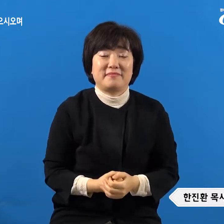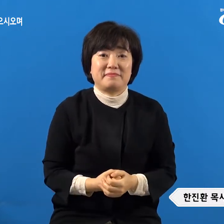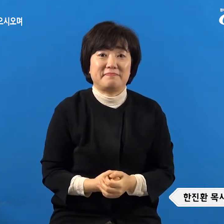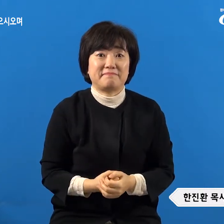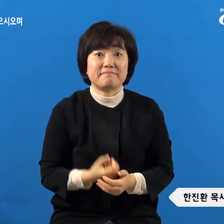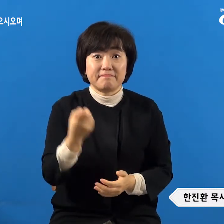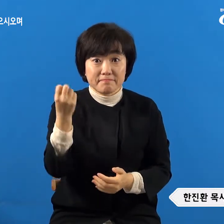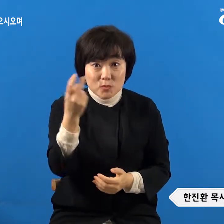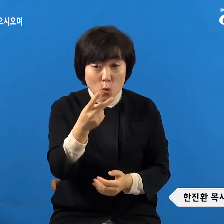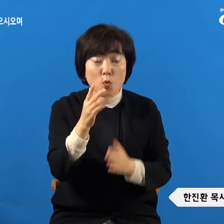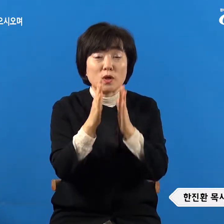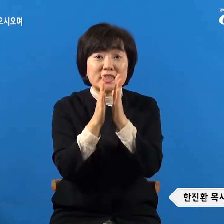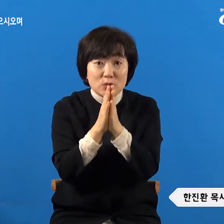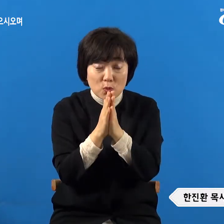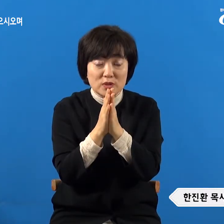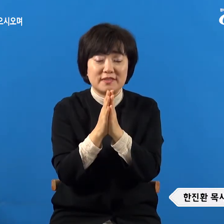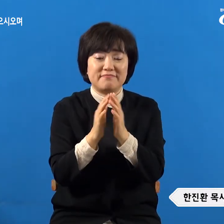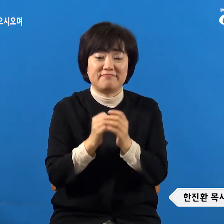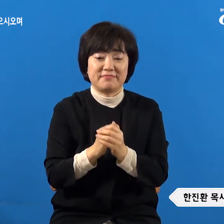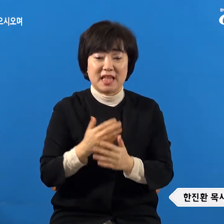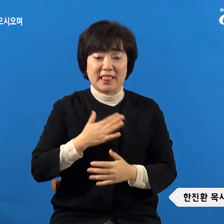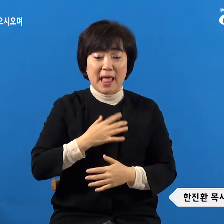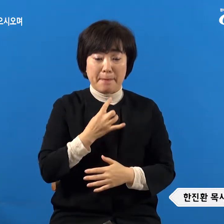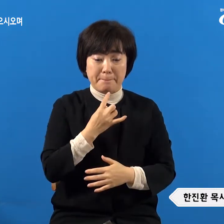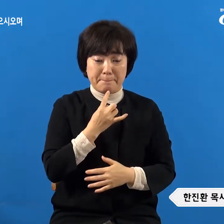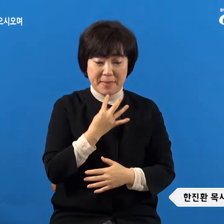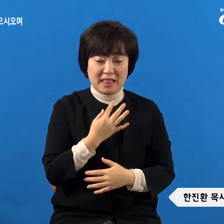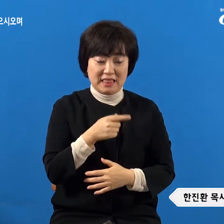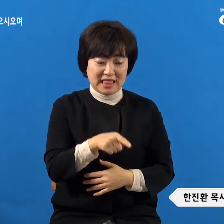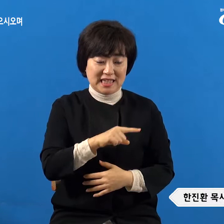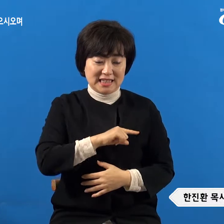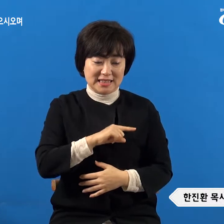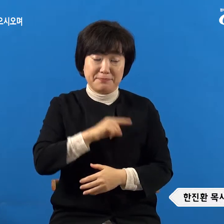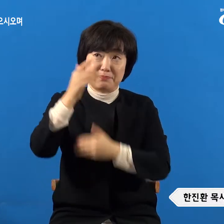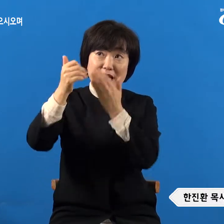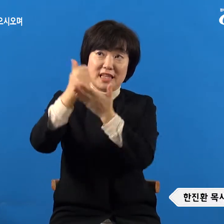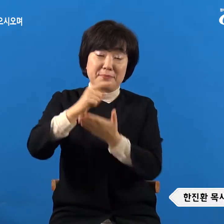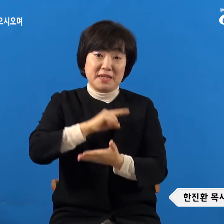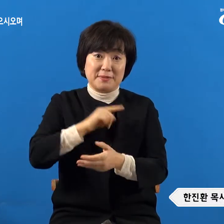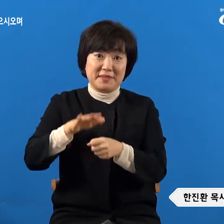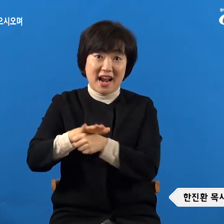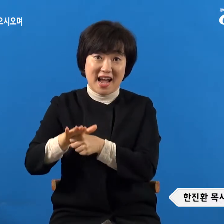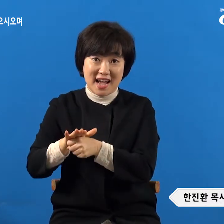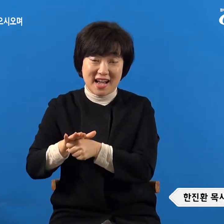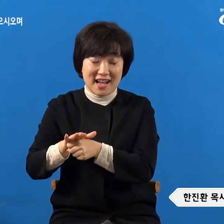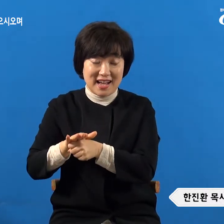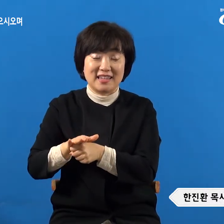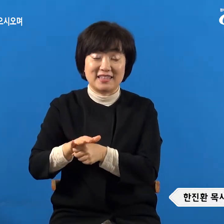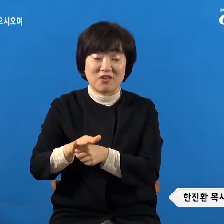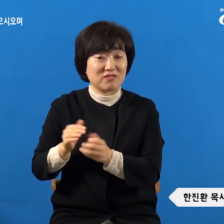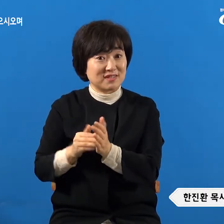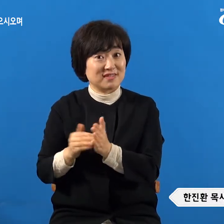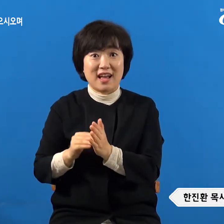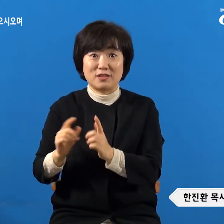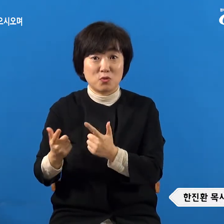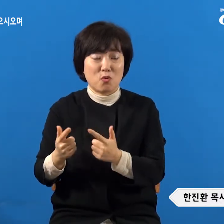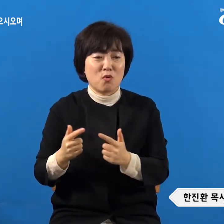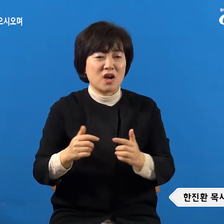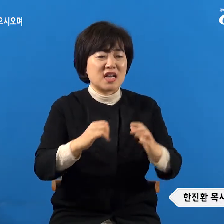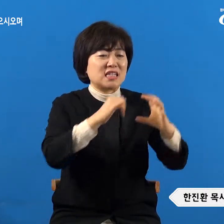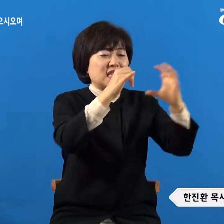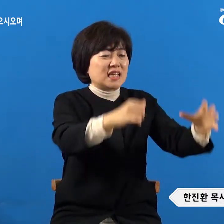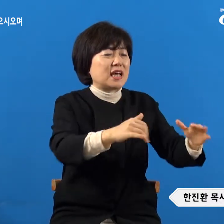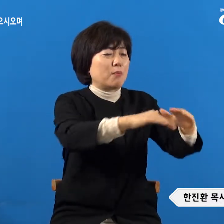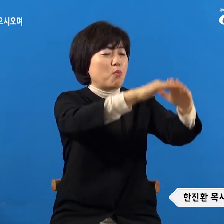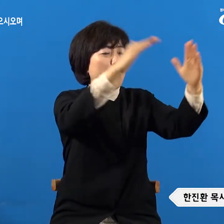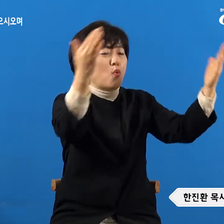또 이 기도는 나만 하나님의 이름을 사랑하는 것이 아니라 이 세상 모두가 그렇게